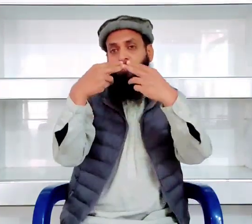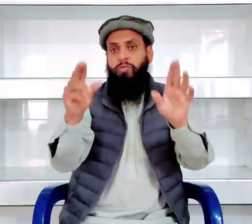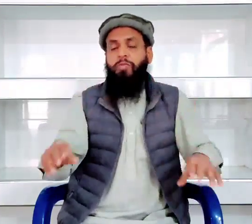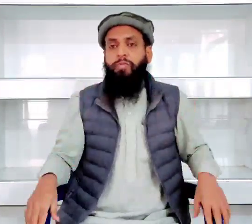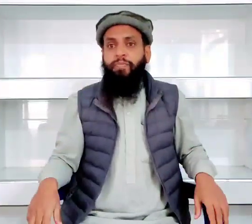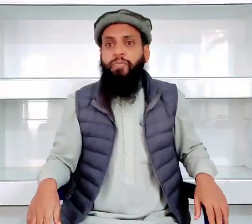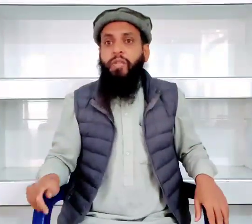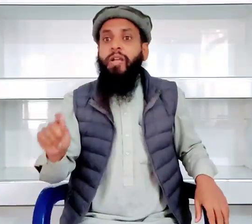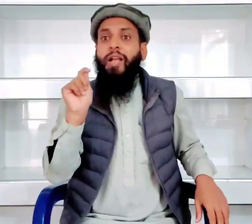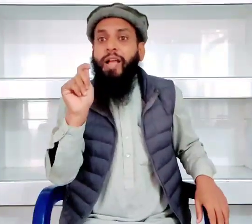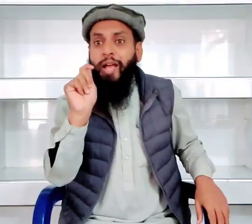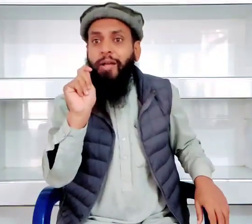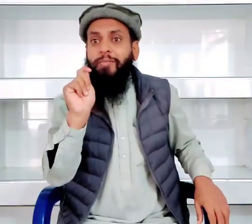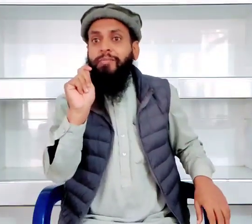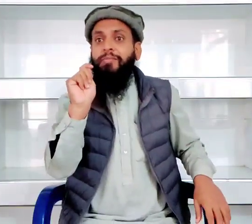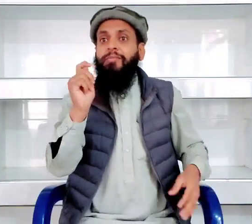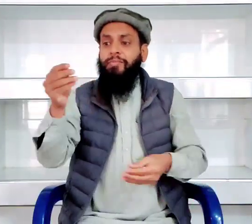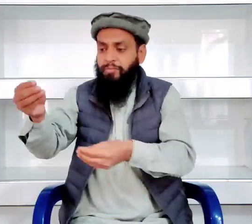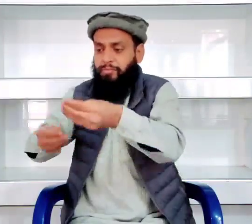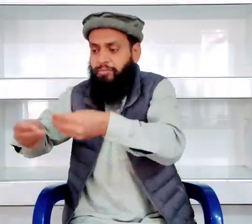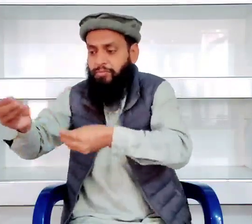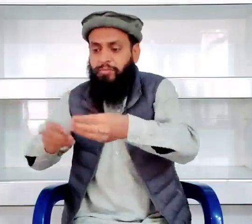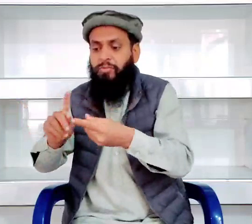ہے اور سود نو حرام قرار دیتا ہے.